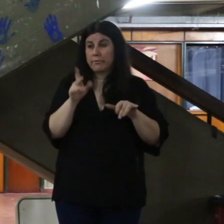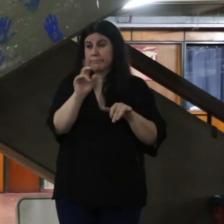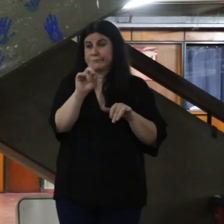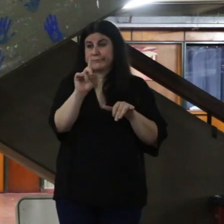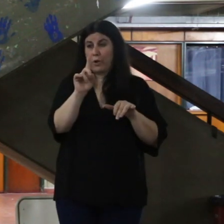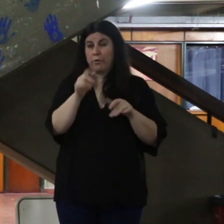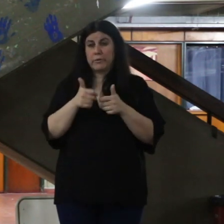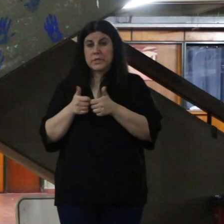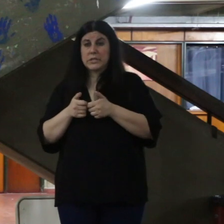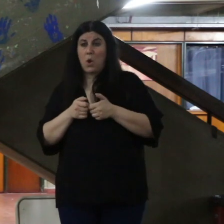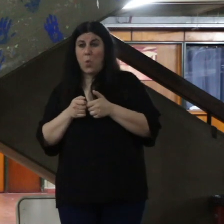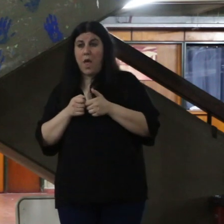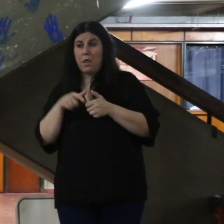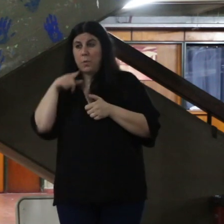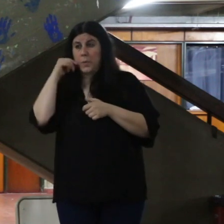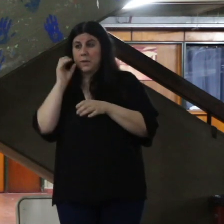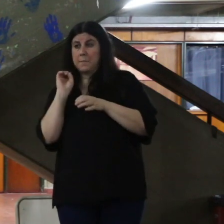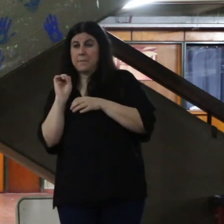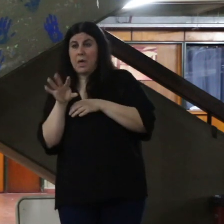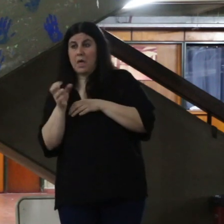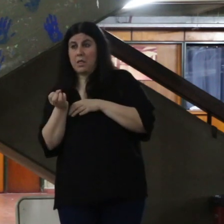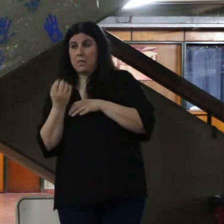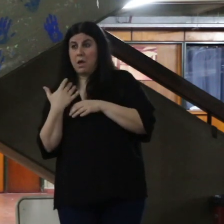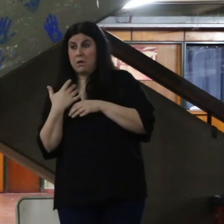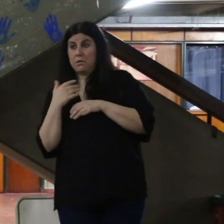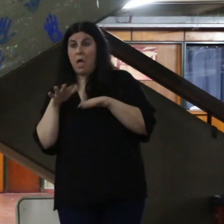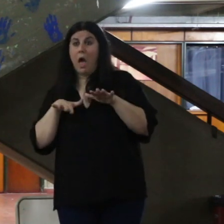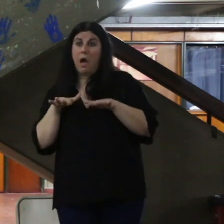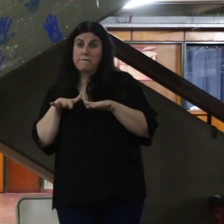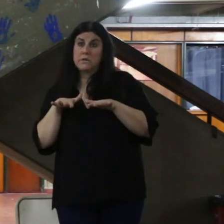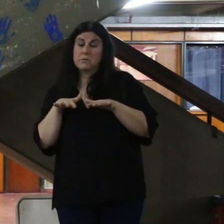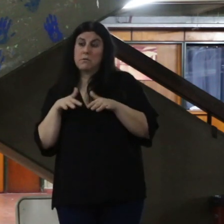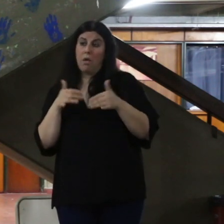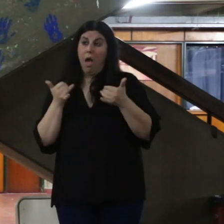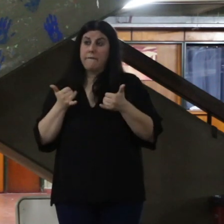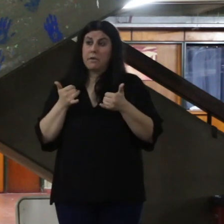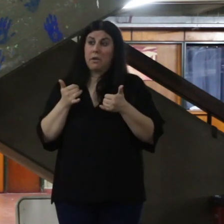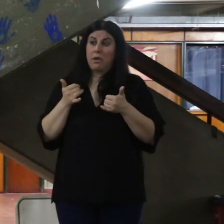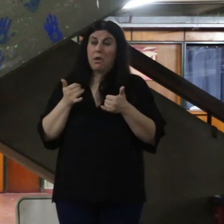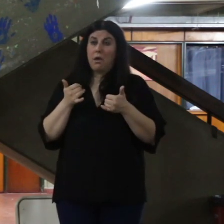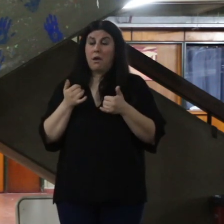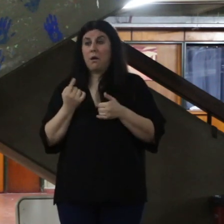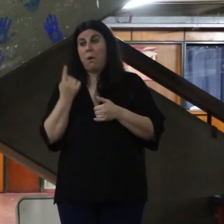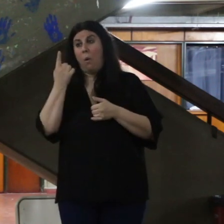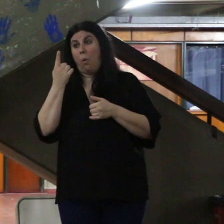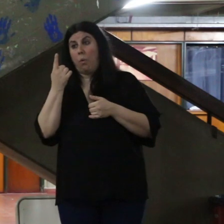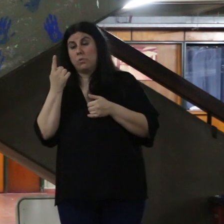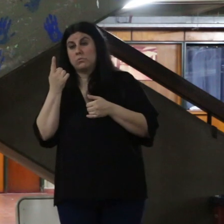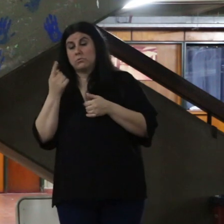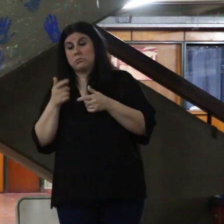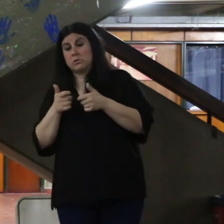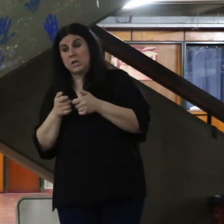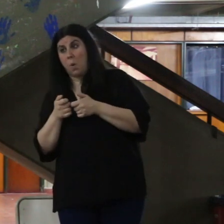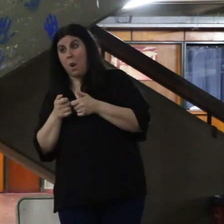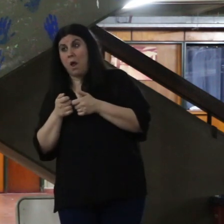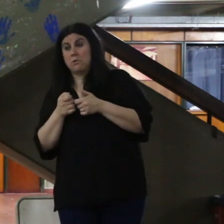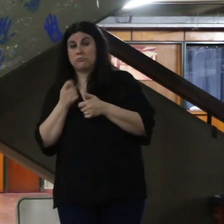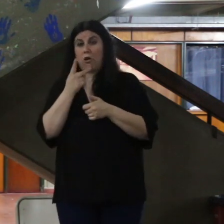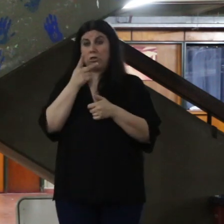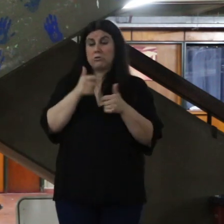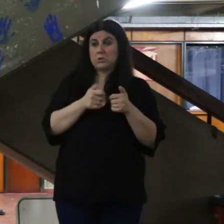celulares, ¿sí?, y que a veces había habilitados uno o dos por